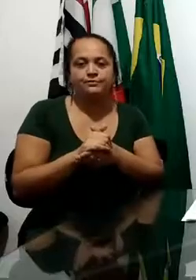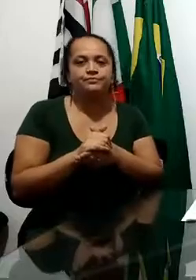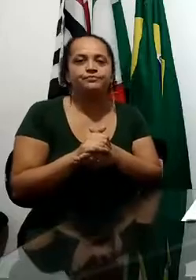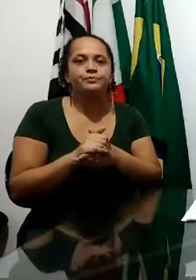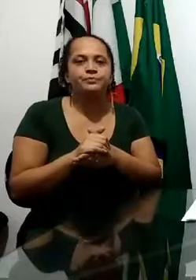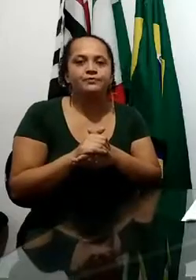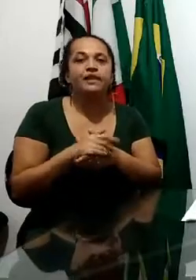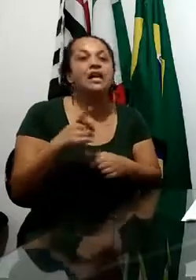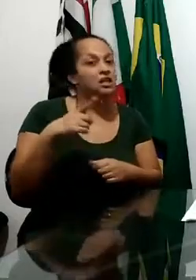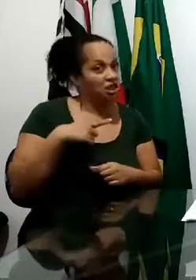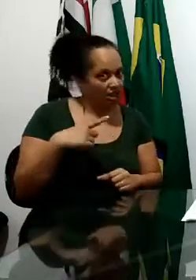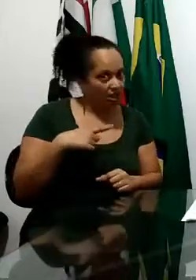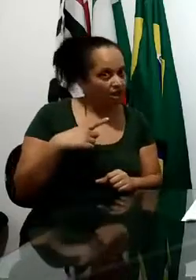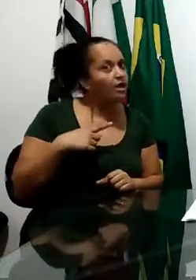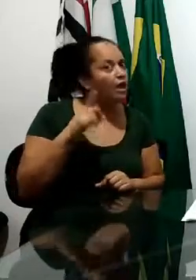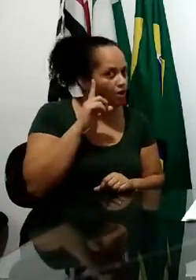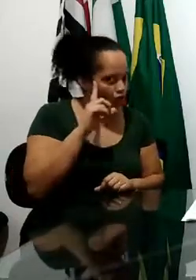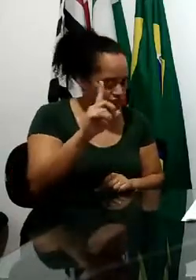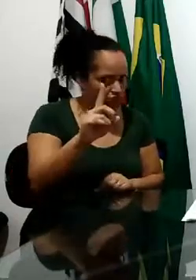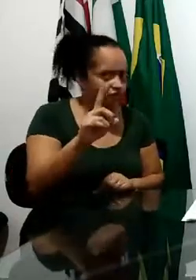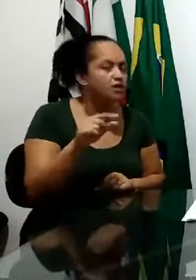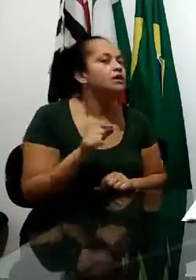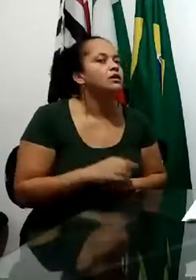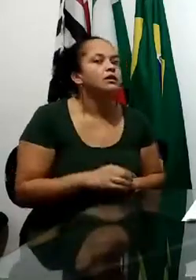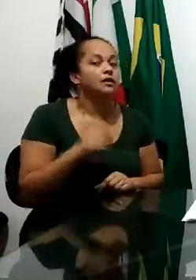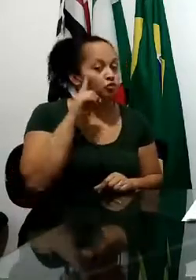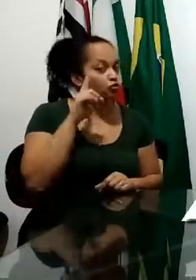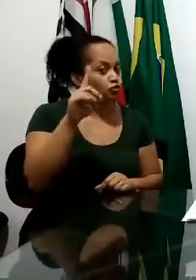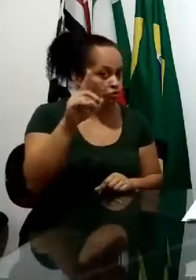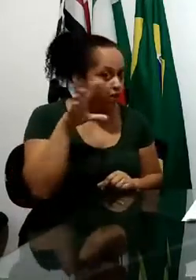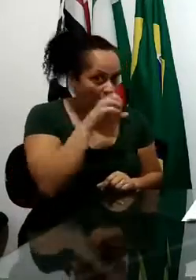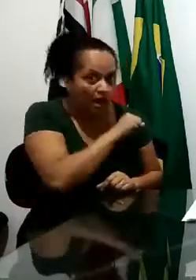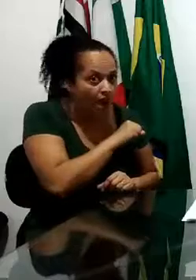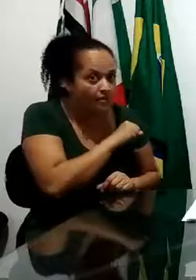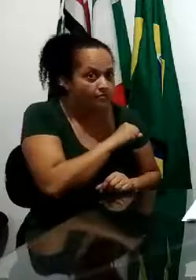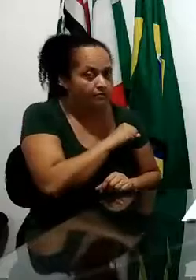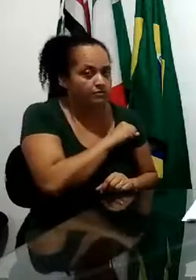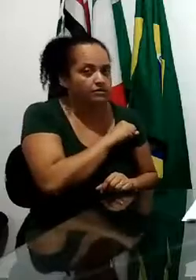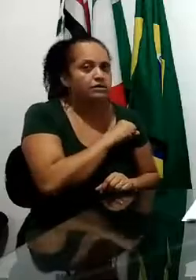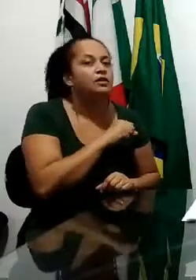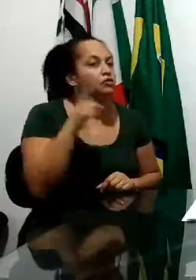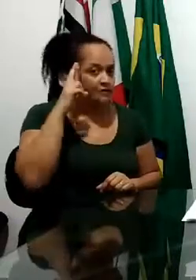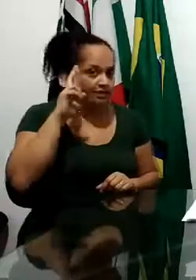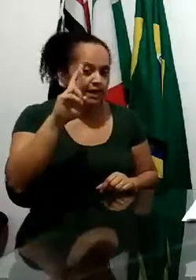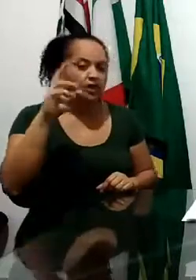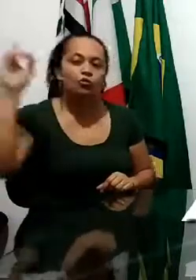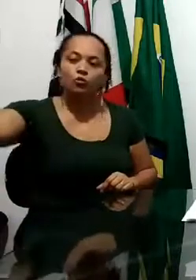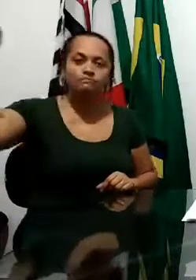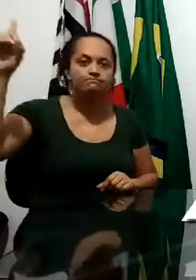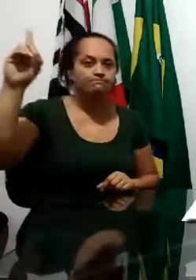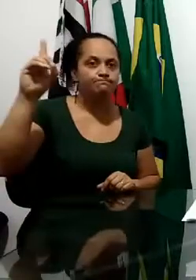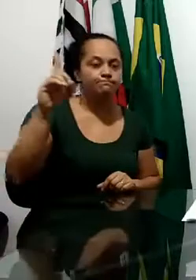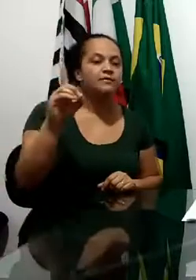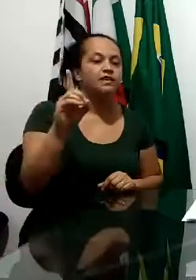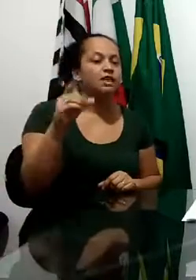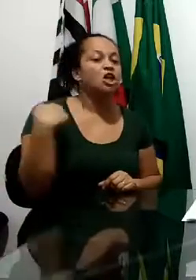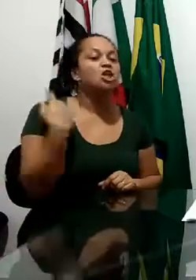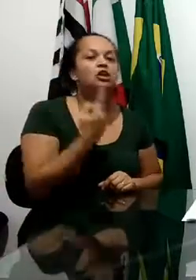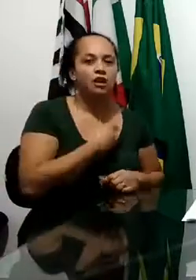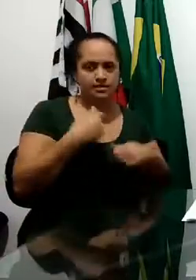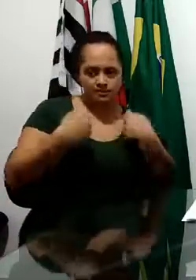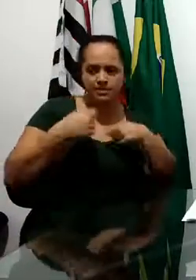Vai haver um momento, e esse momento está chegando, está muito próximo, que o Senhor vai voltar e nós vamos ter que